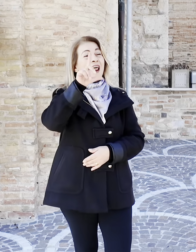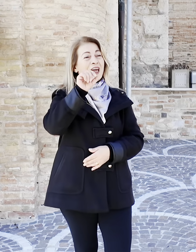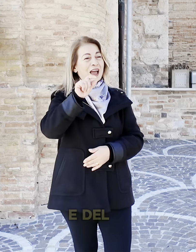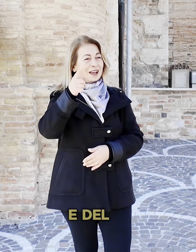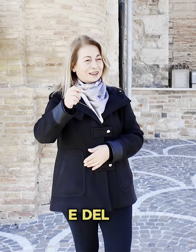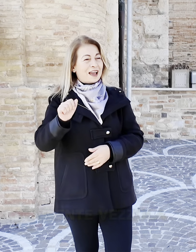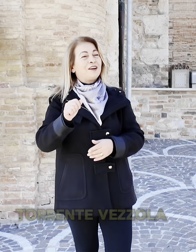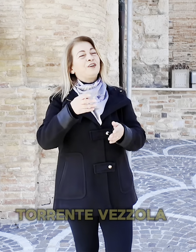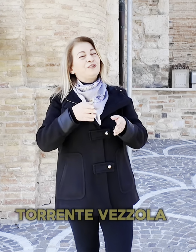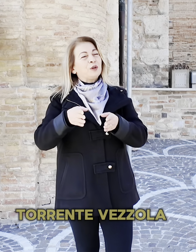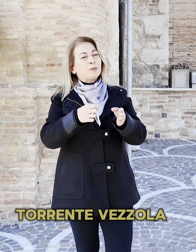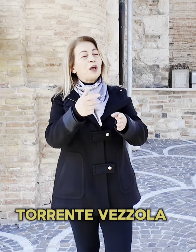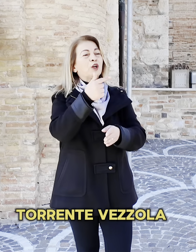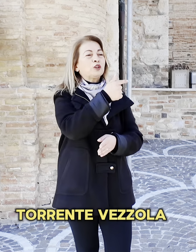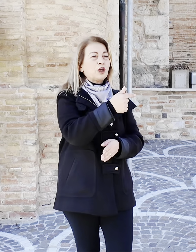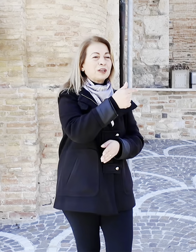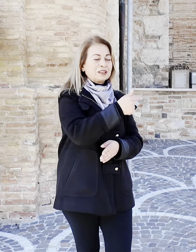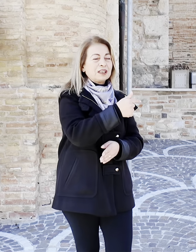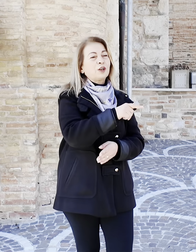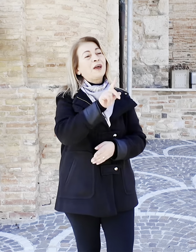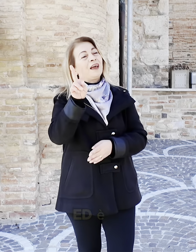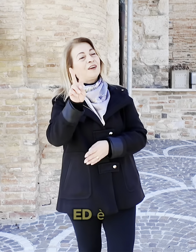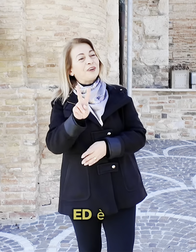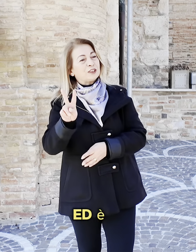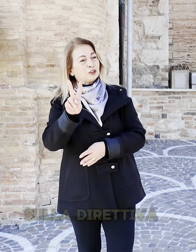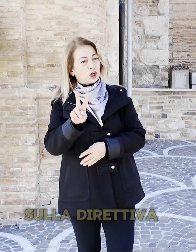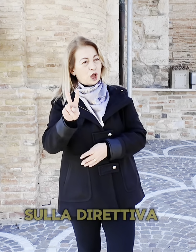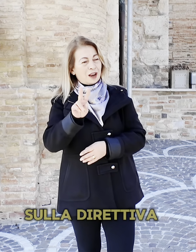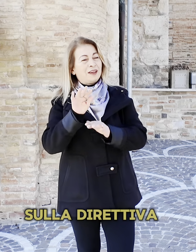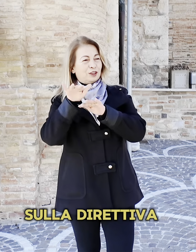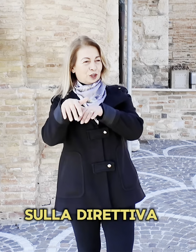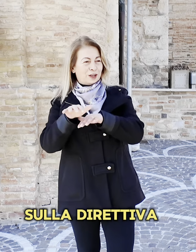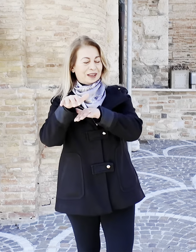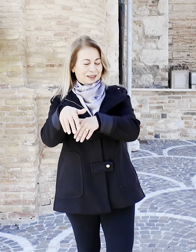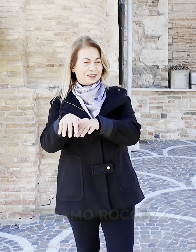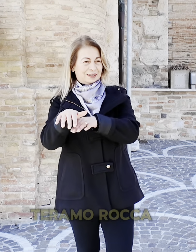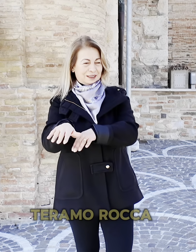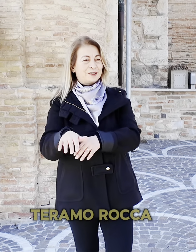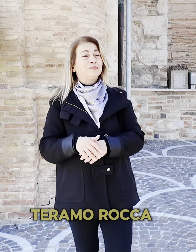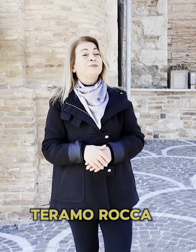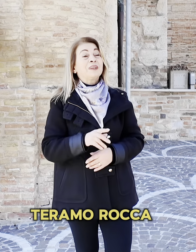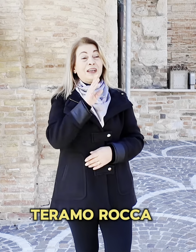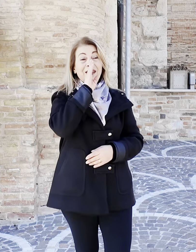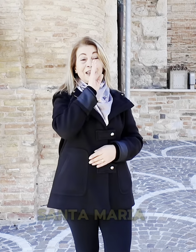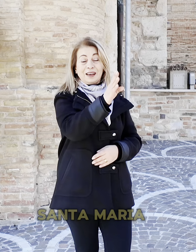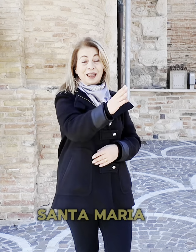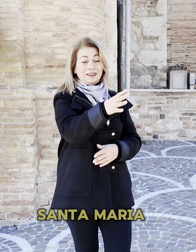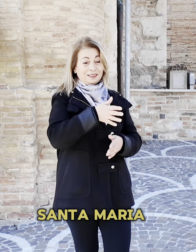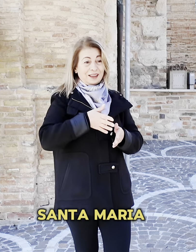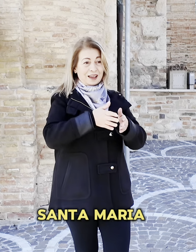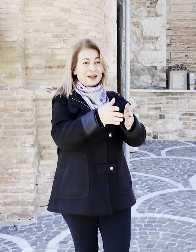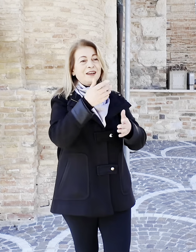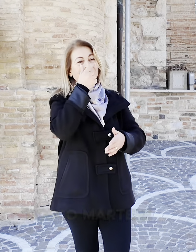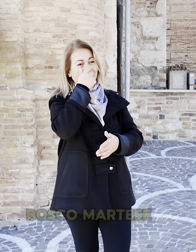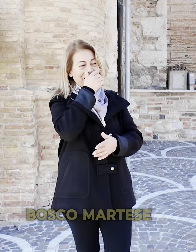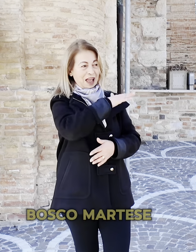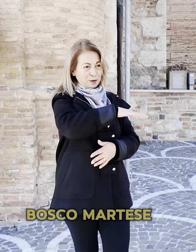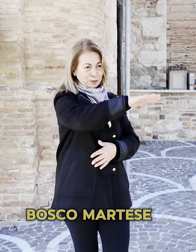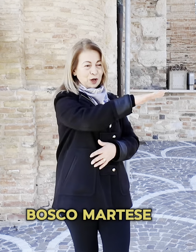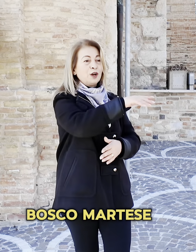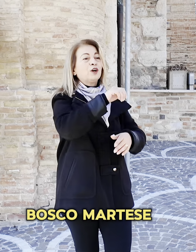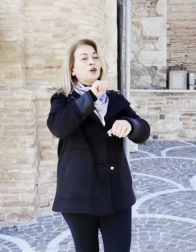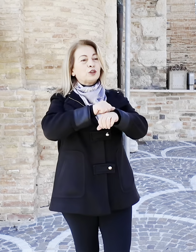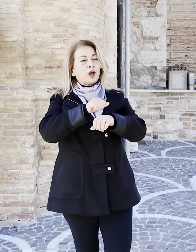Tordino e del torrente Vezzola, ed è sulla direttiva Teramo, Rocca Santa Maria,